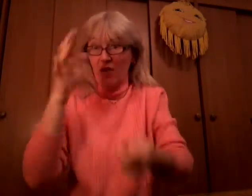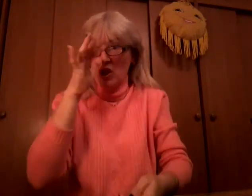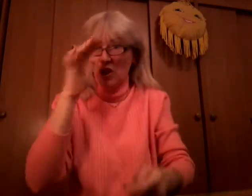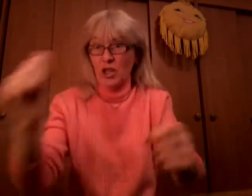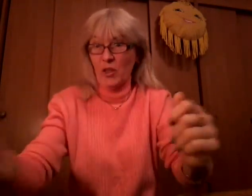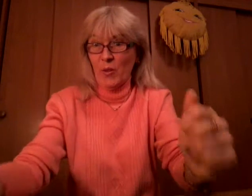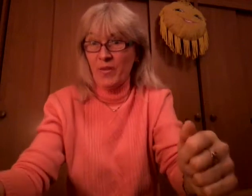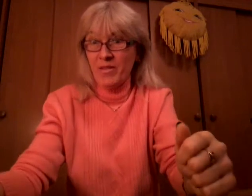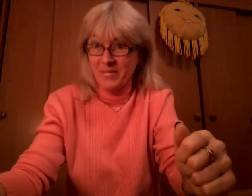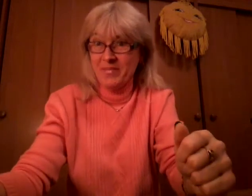с Ксеномой.